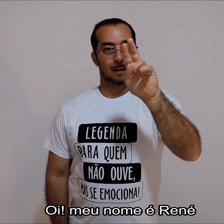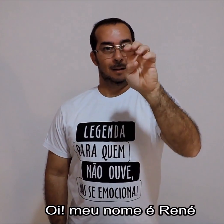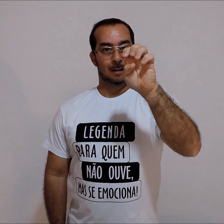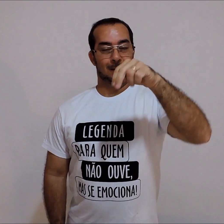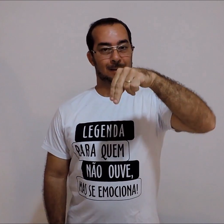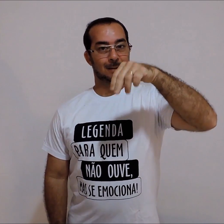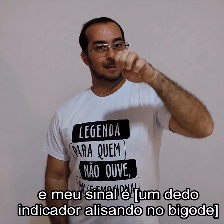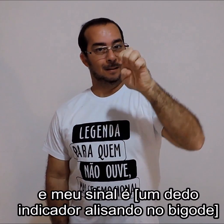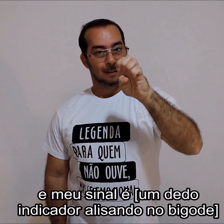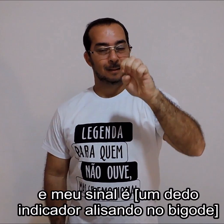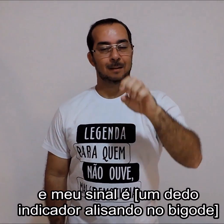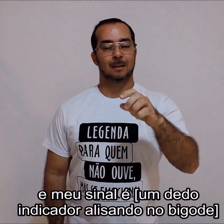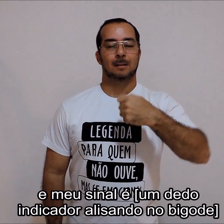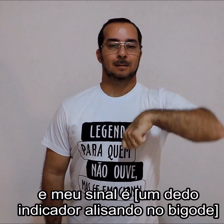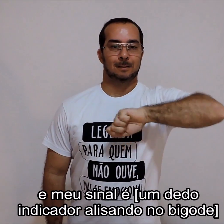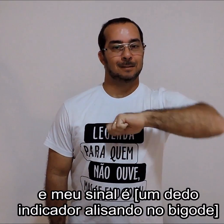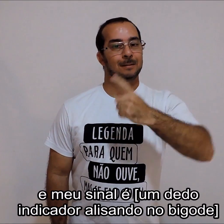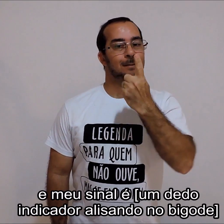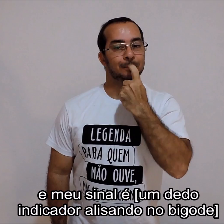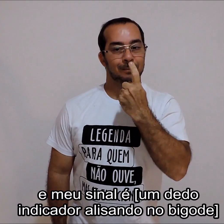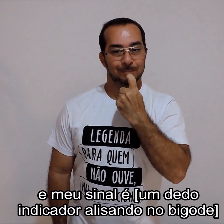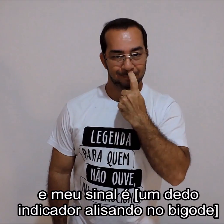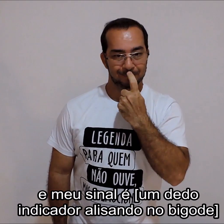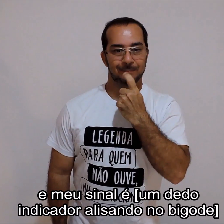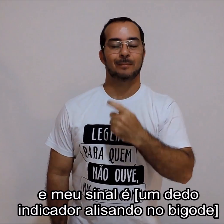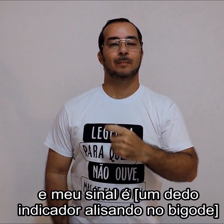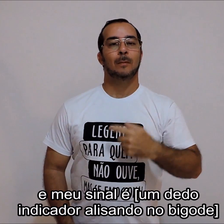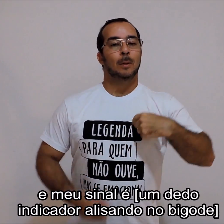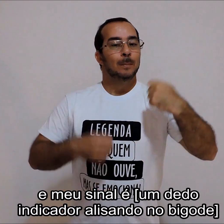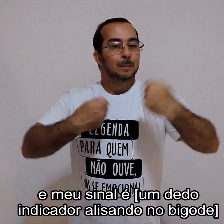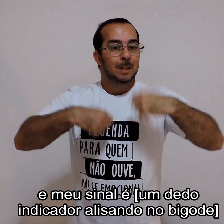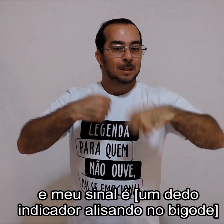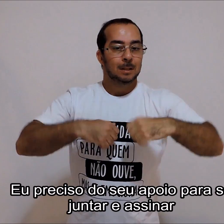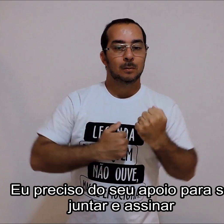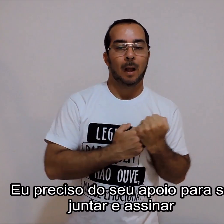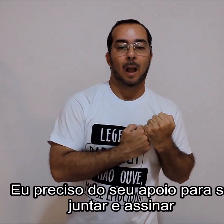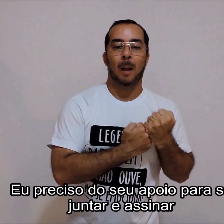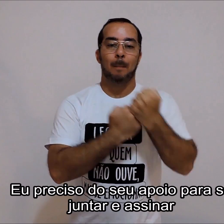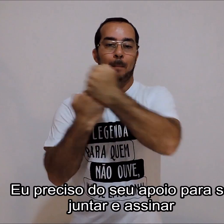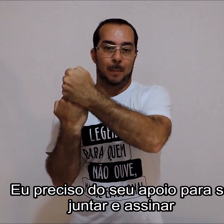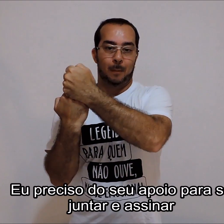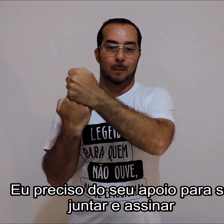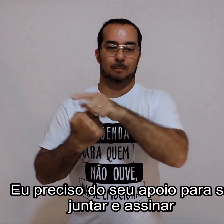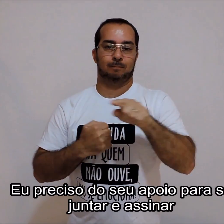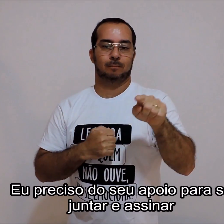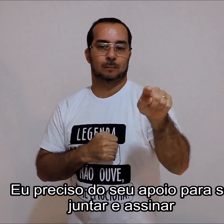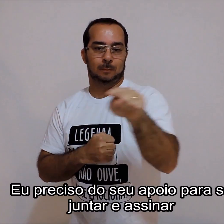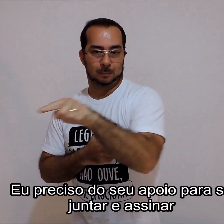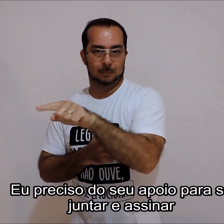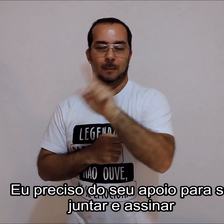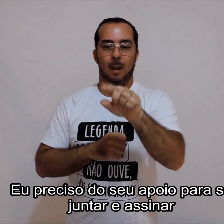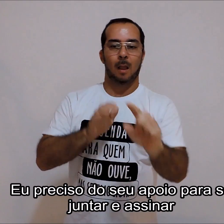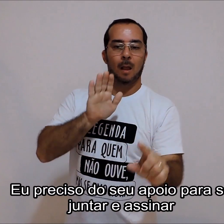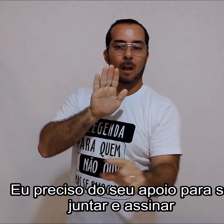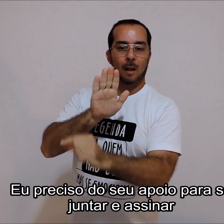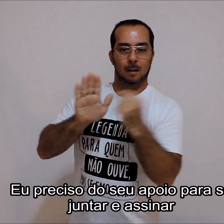Meu sinal é um dedo indicador asando no bigode. Eu preciso do seu apoio para se